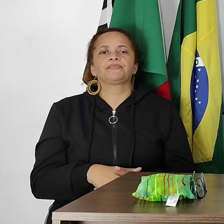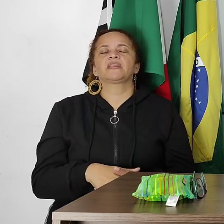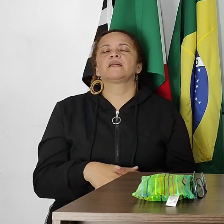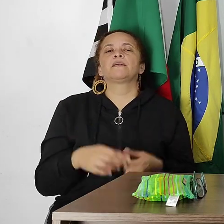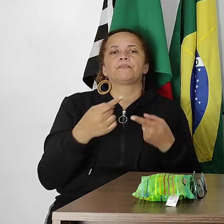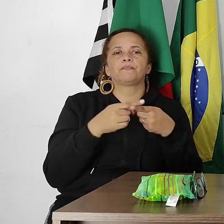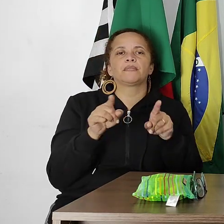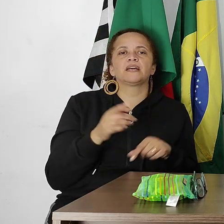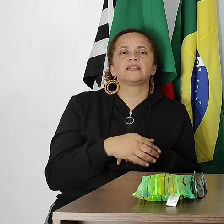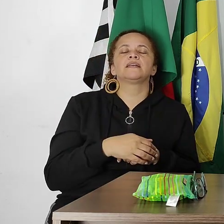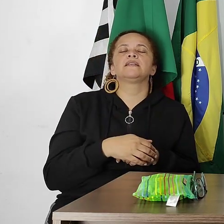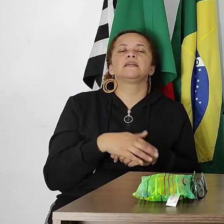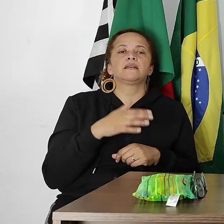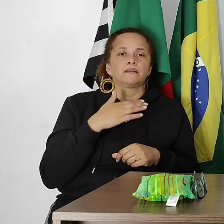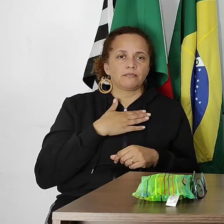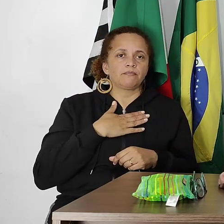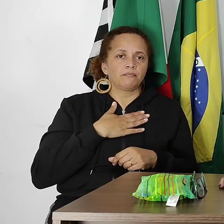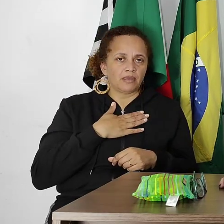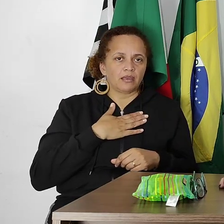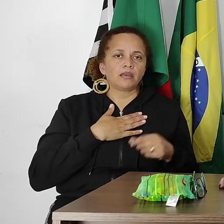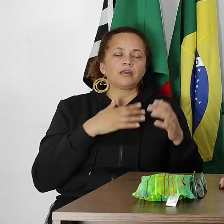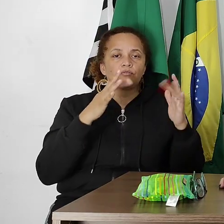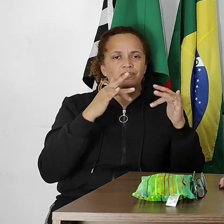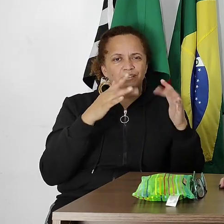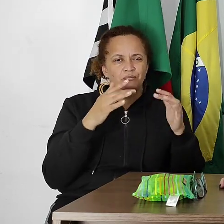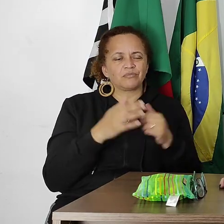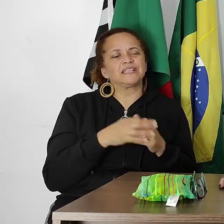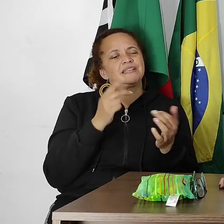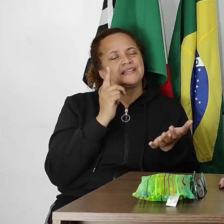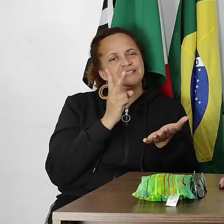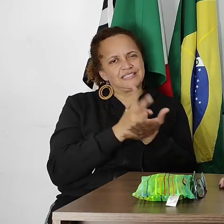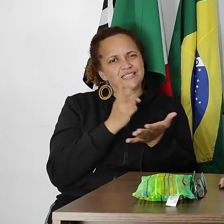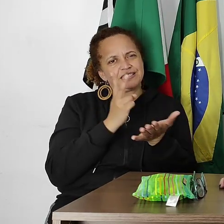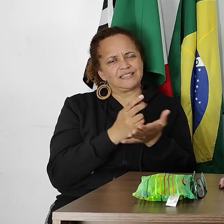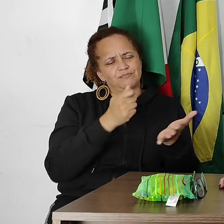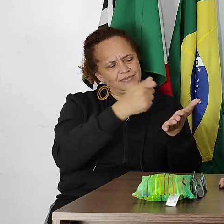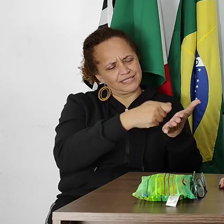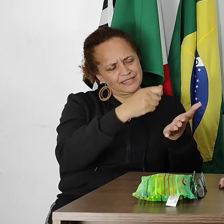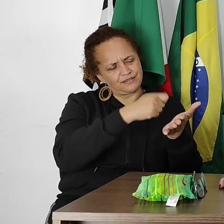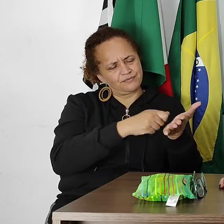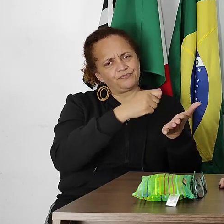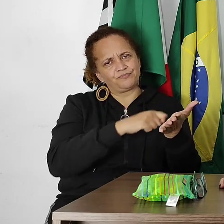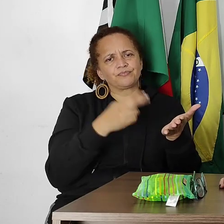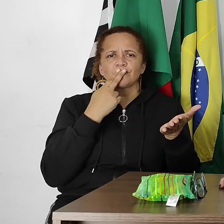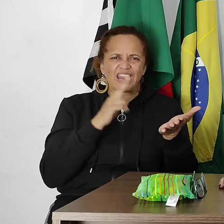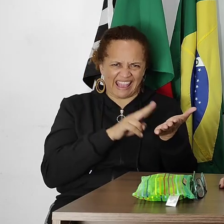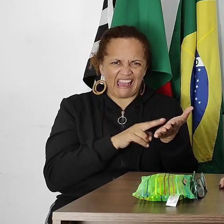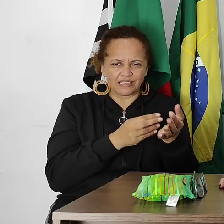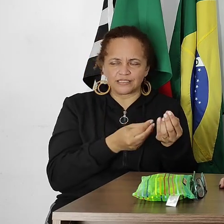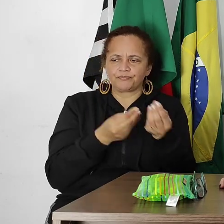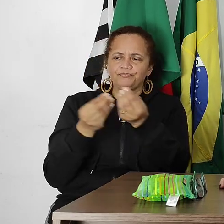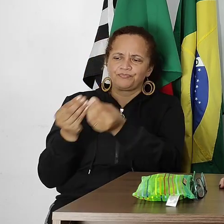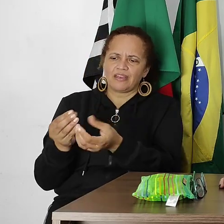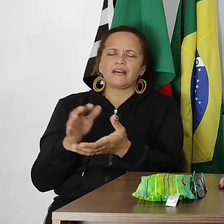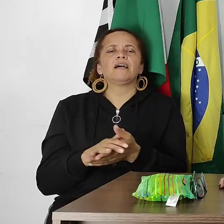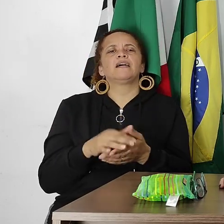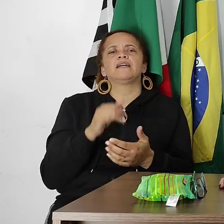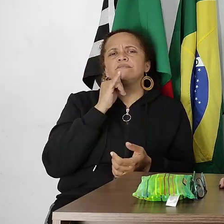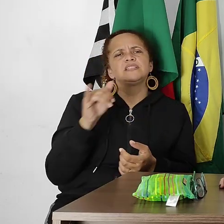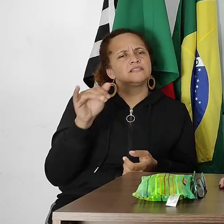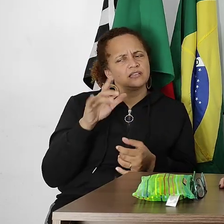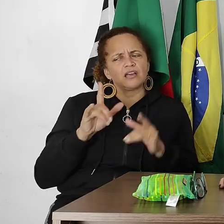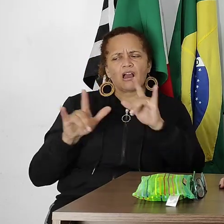para mim perdoar ele, para eu ir visitar ele, porque ele me amava muito. E aí a gente foi, né?